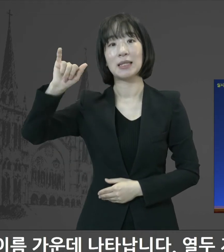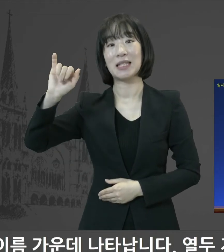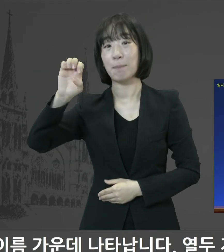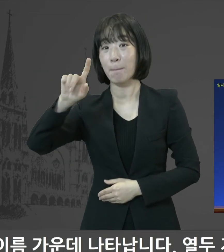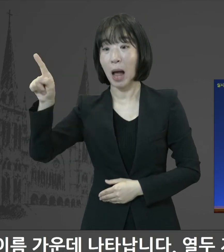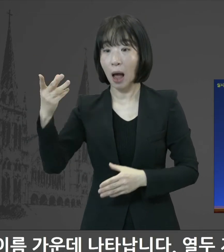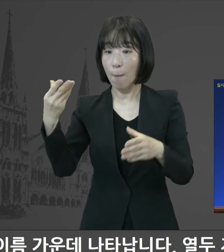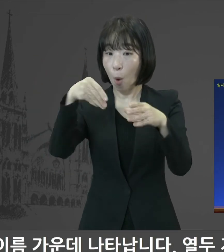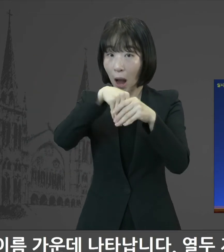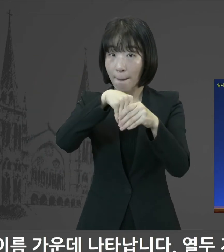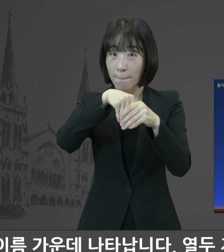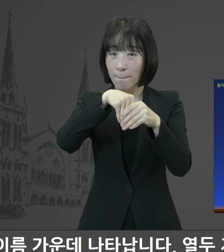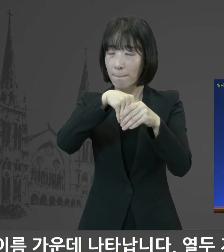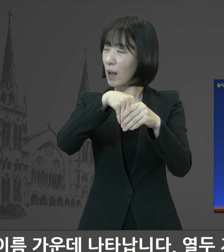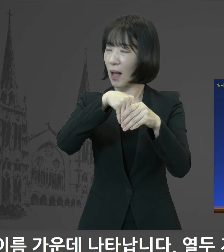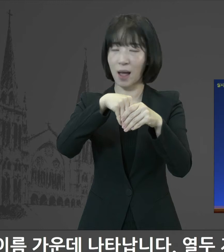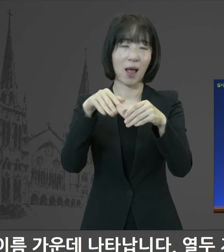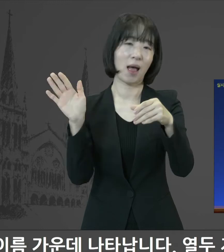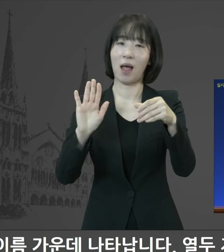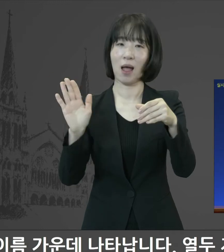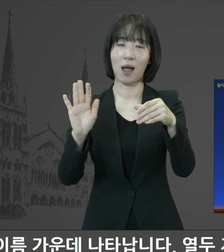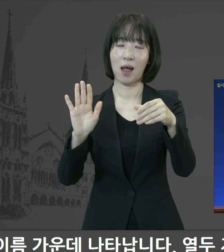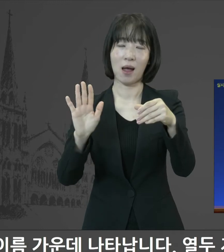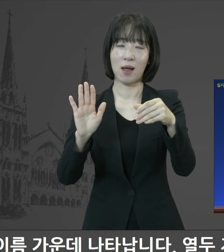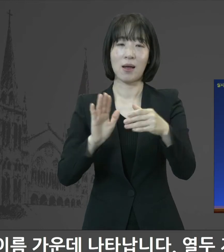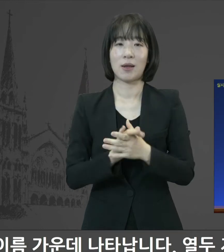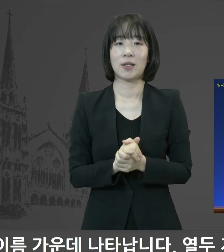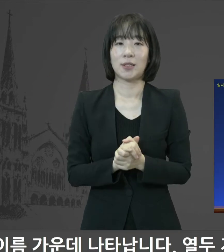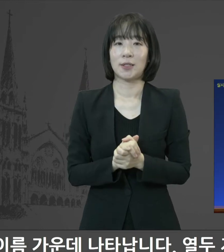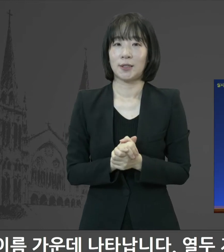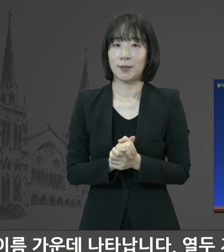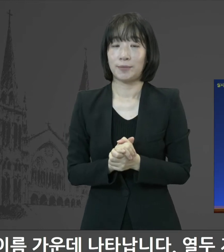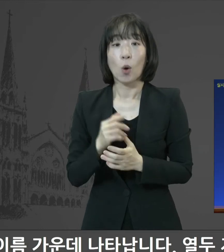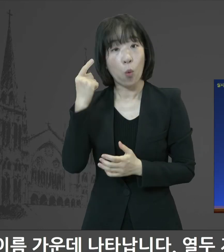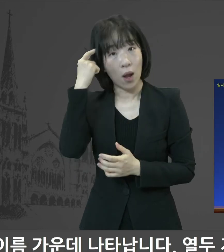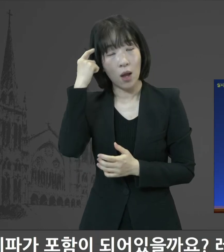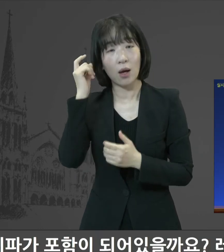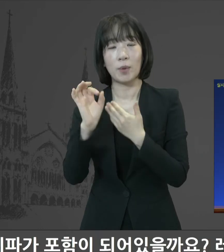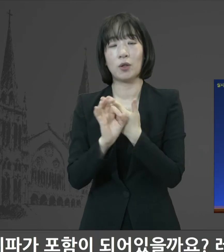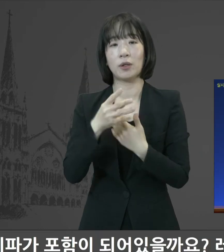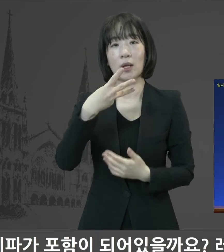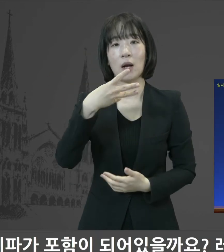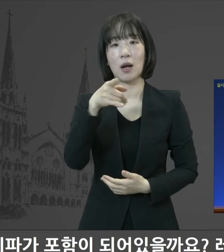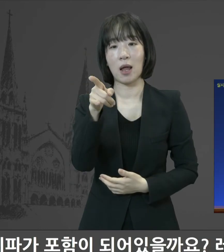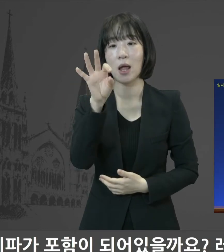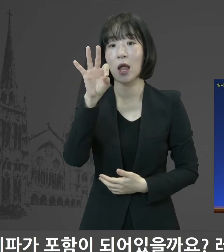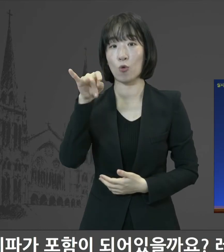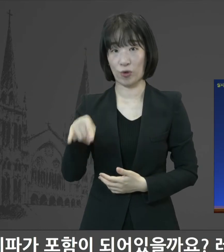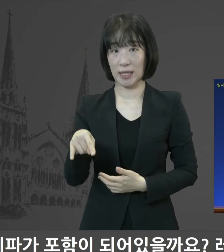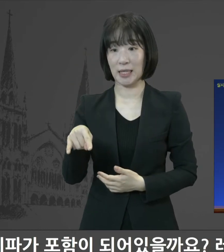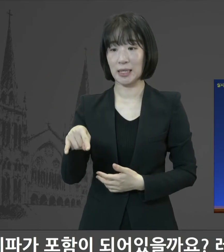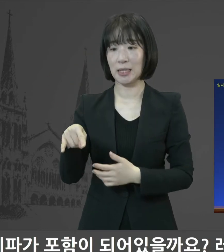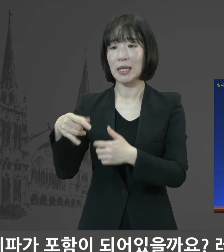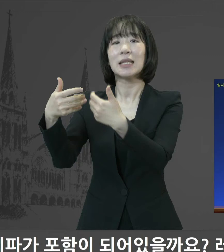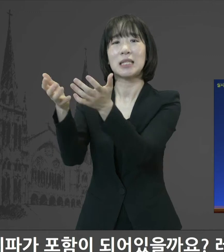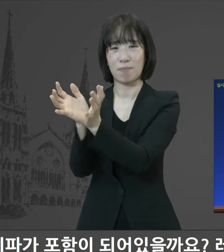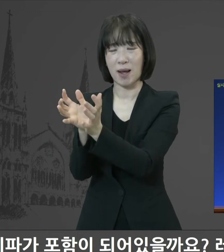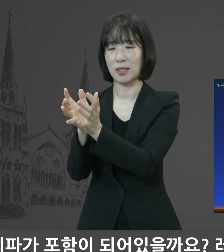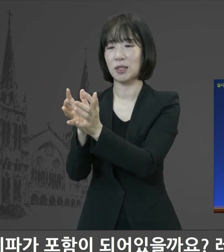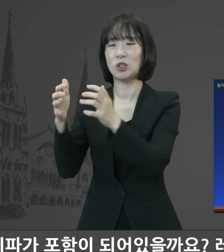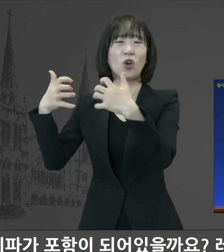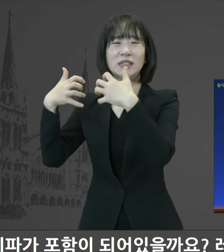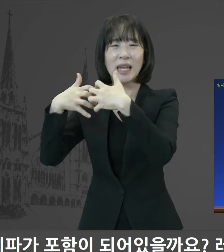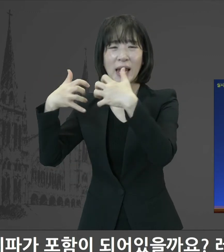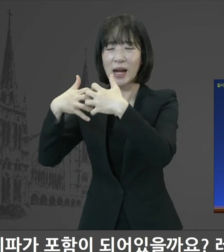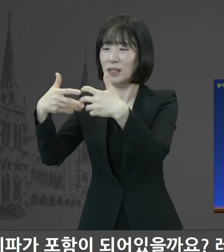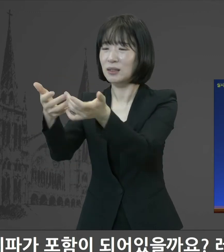있겠습니까? 레위 지파는 포함 안 되어 있습니다. 왜냐하면 레위 지파는 어차피 전쟁할 지파가